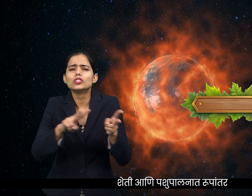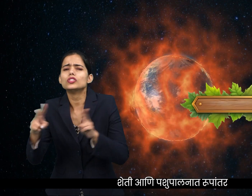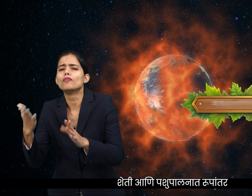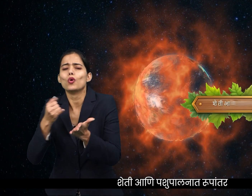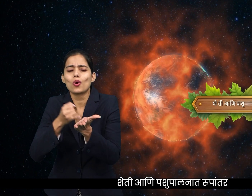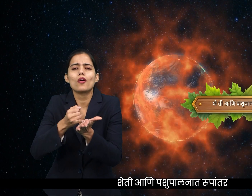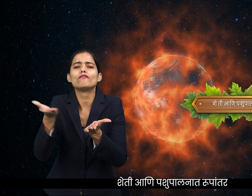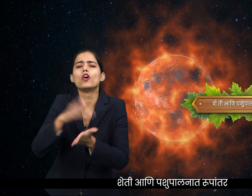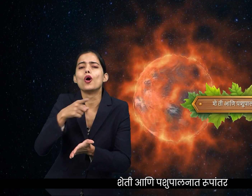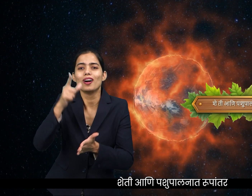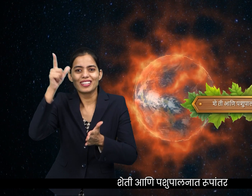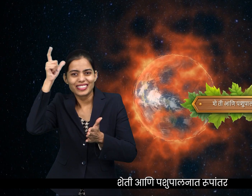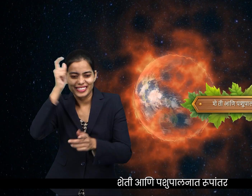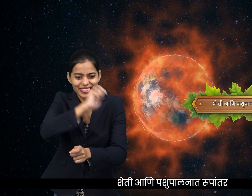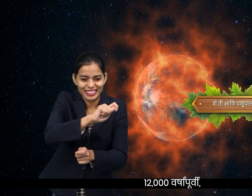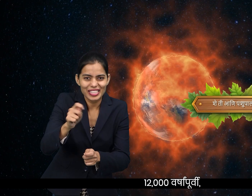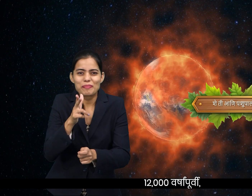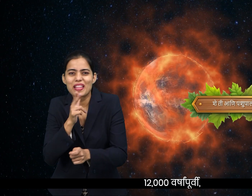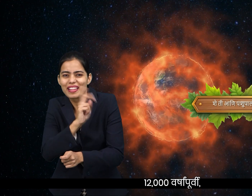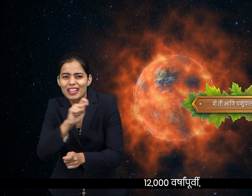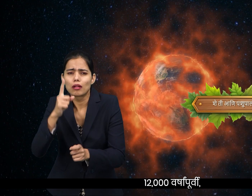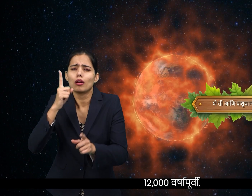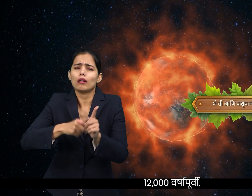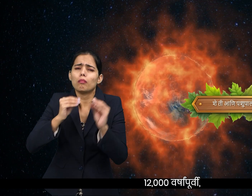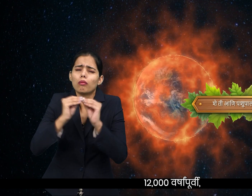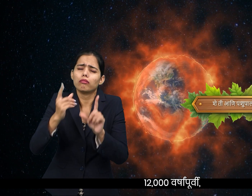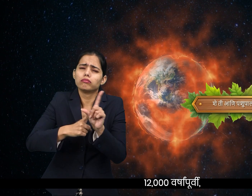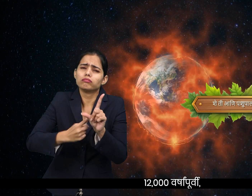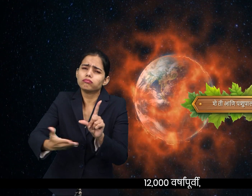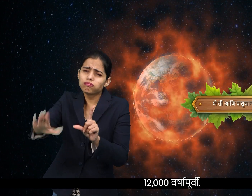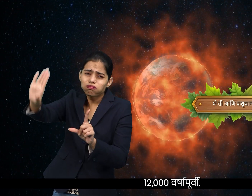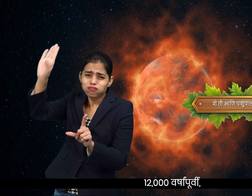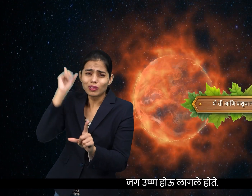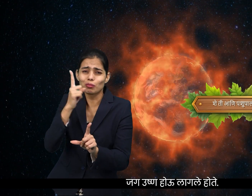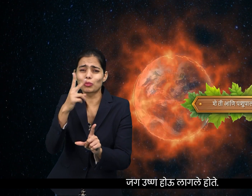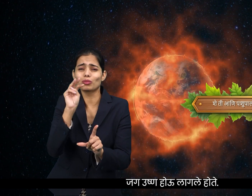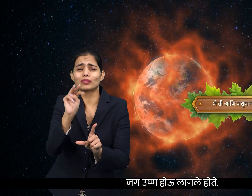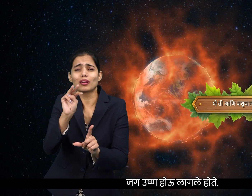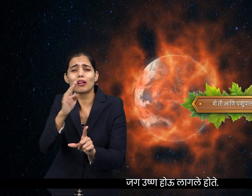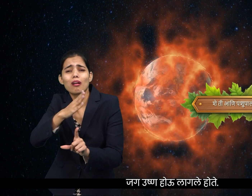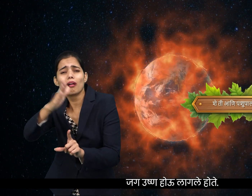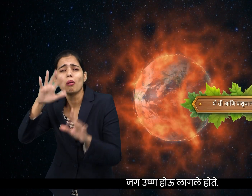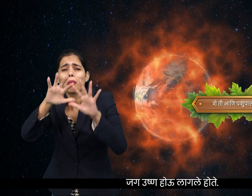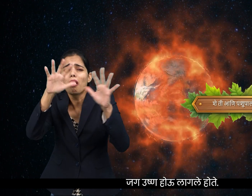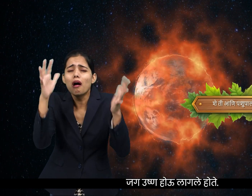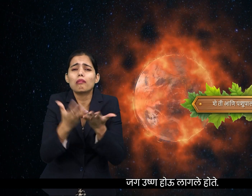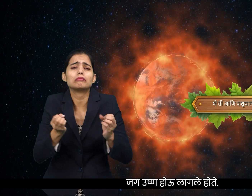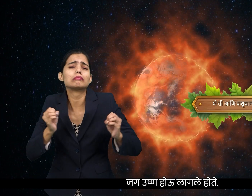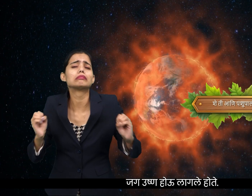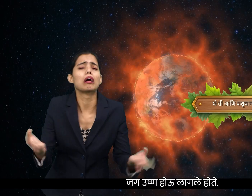शेती आणि पशुपालनात रूपांतर. 12,000 वर्षांपूर्वी जग उष्ण होऊ लागले